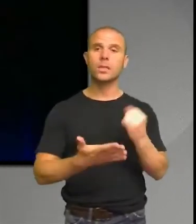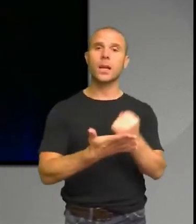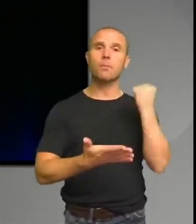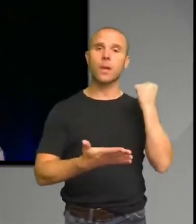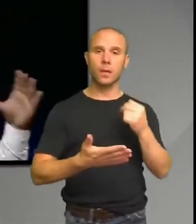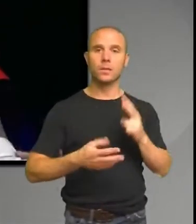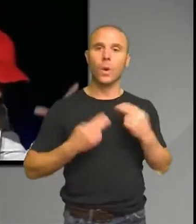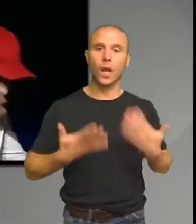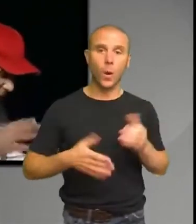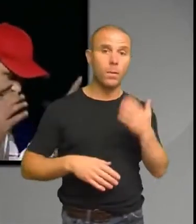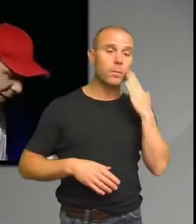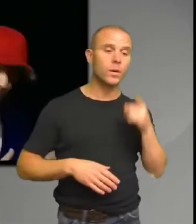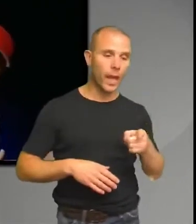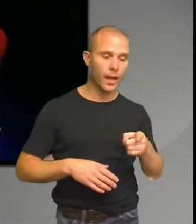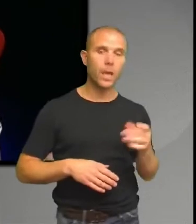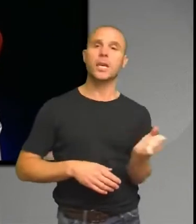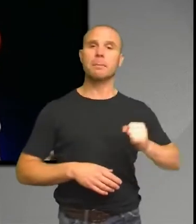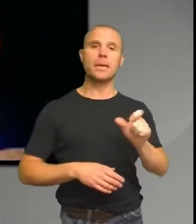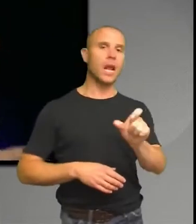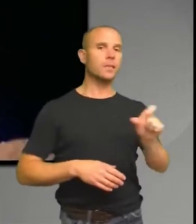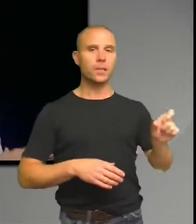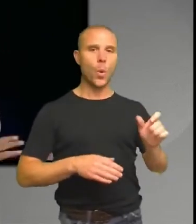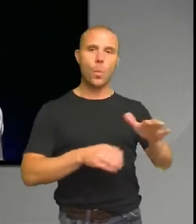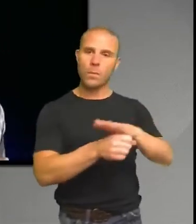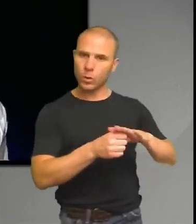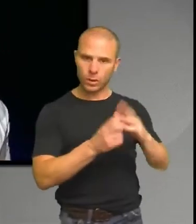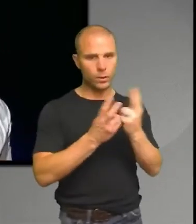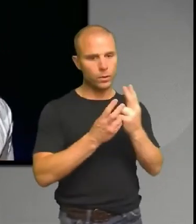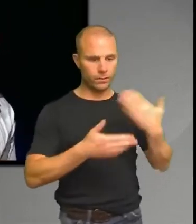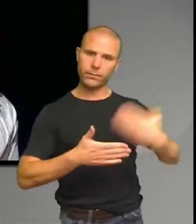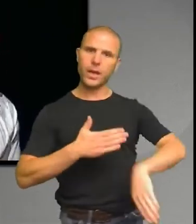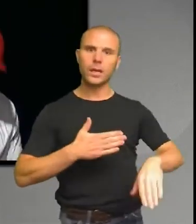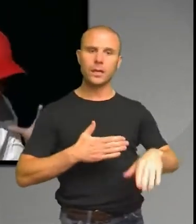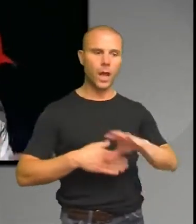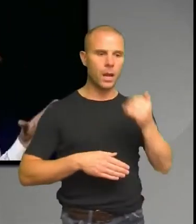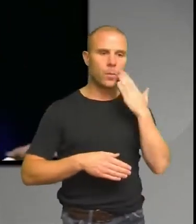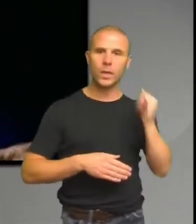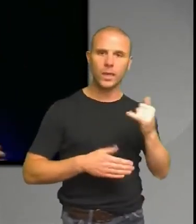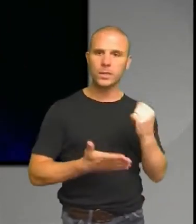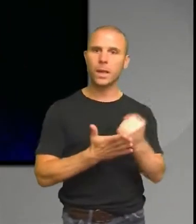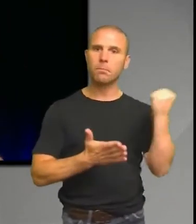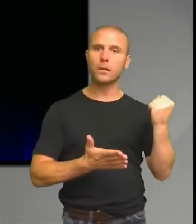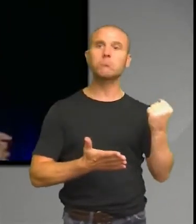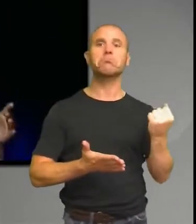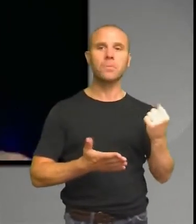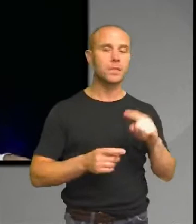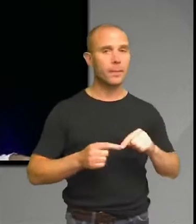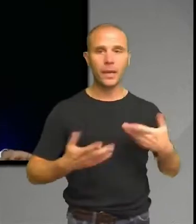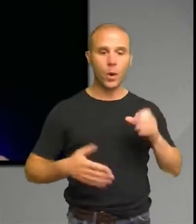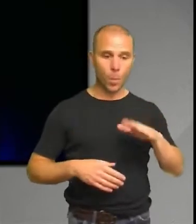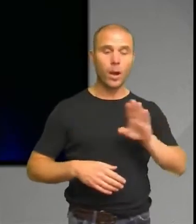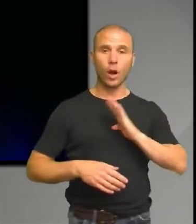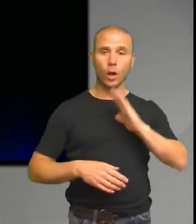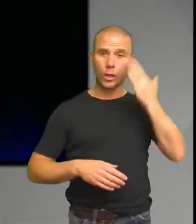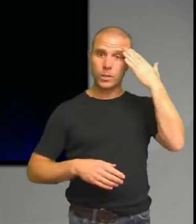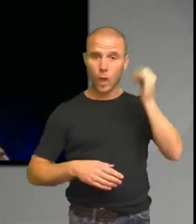här. Området är kriminellt. Och that's it. Så att alla som bor i det området, oavsett hur mycket kunskap de